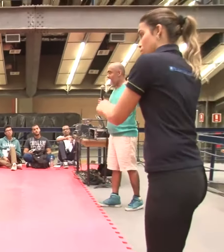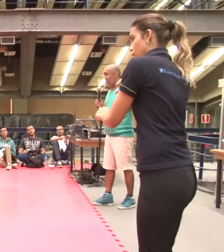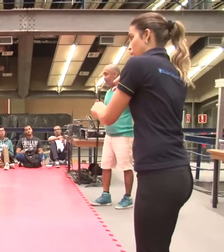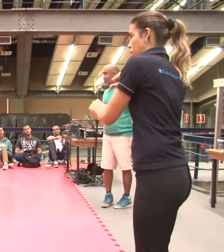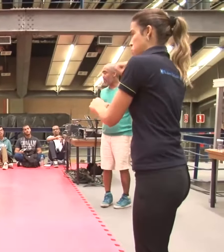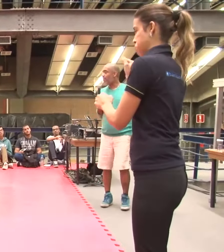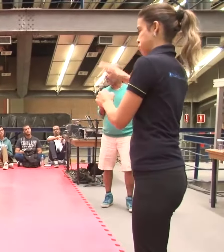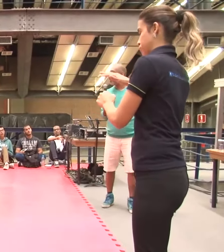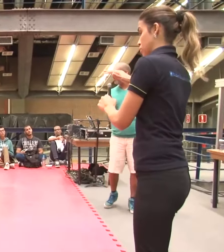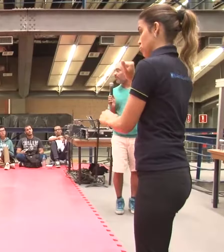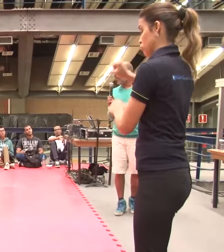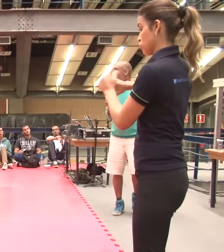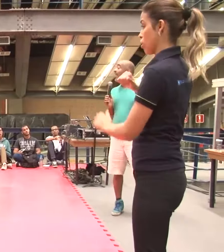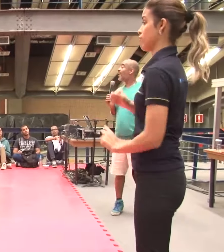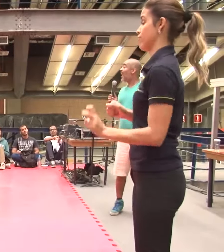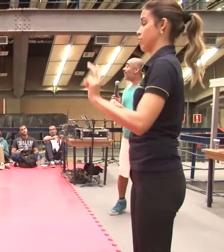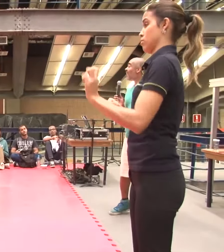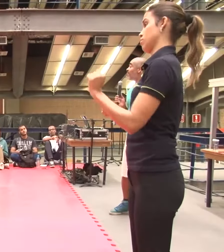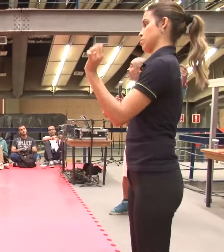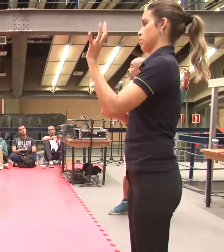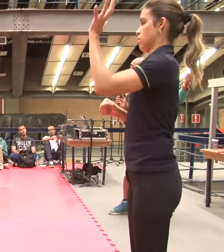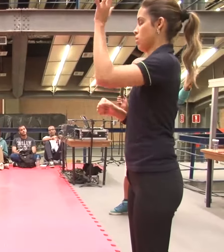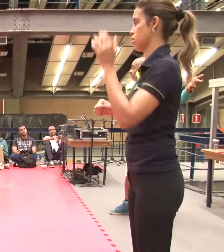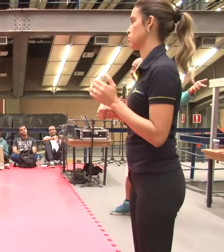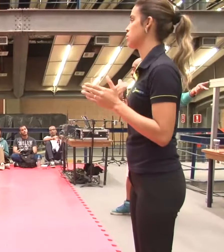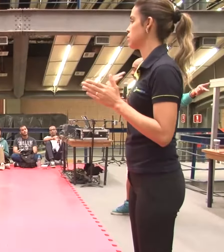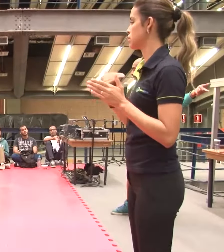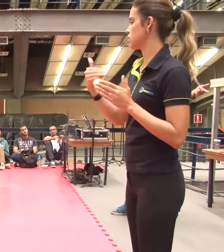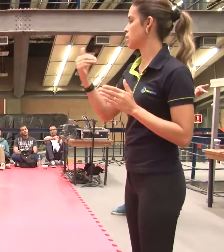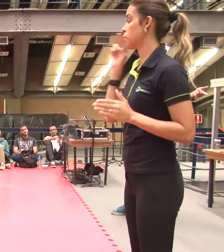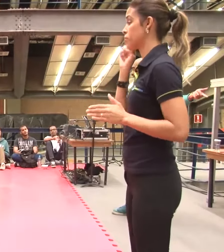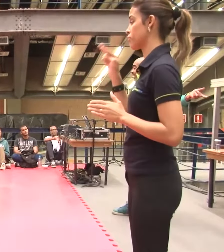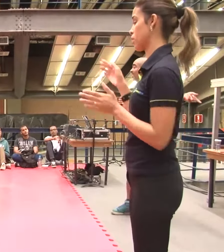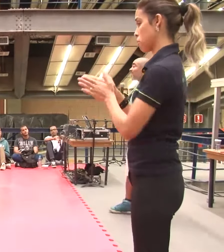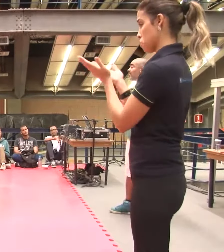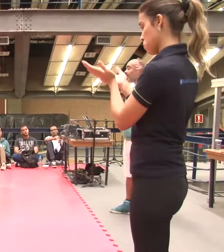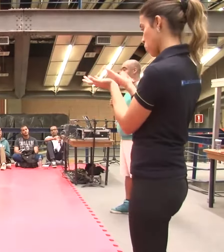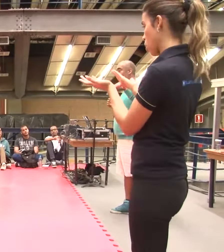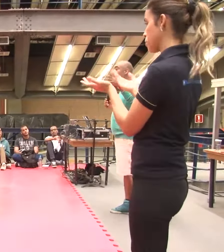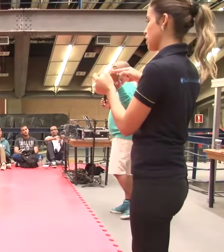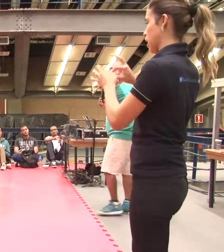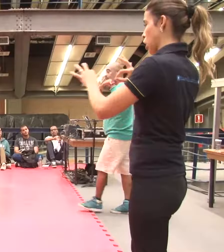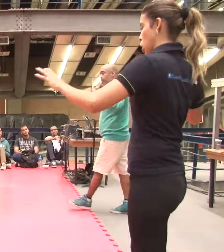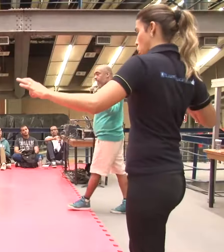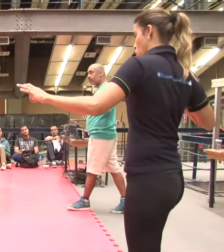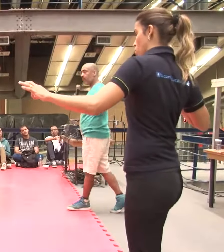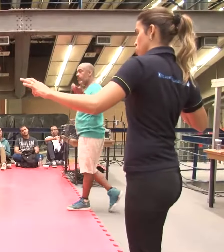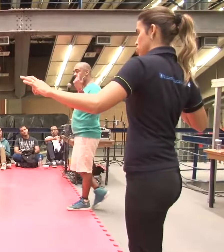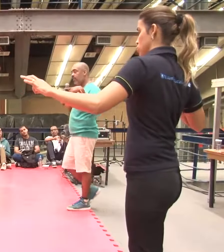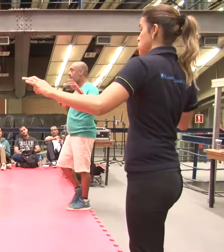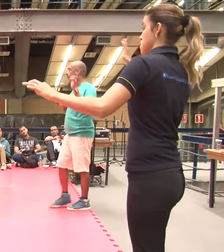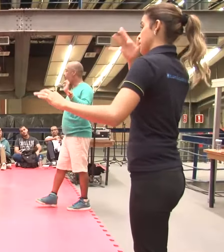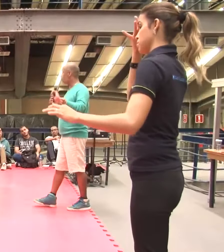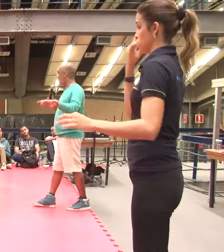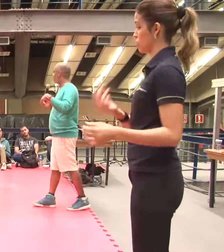Né? A gente vai empurrando os mais pobres cada vez para mais longe, né? E trazendo outras populações